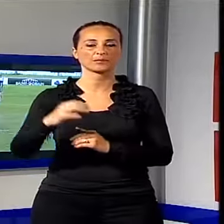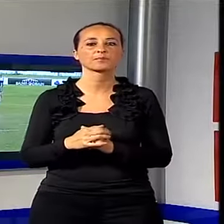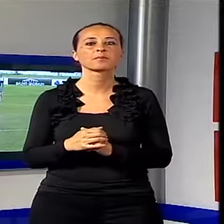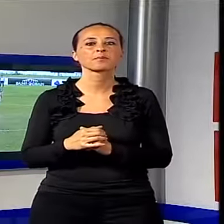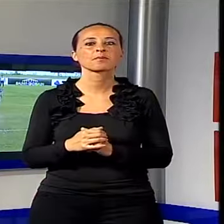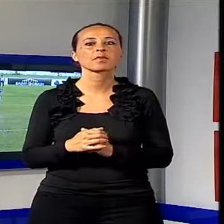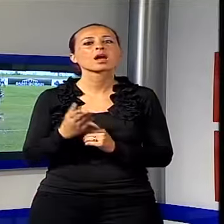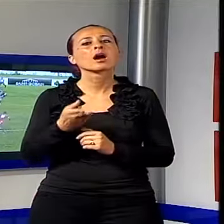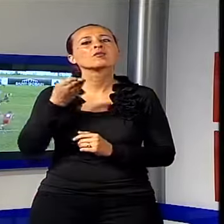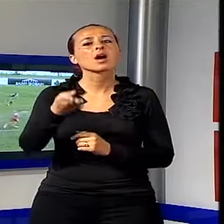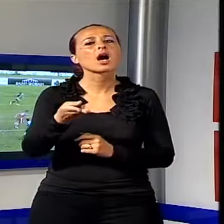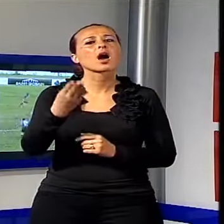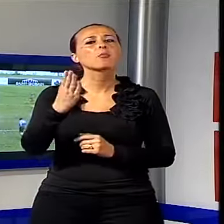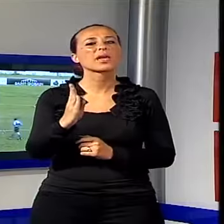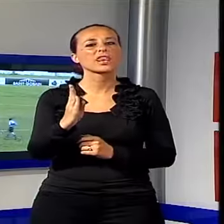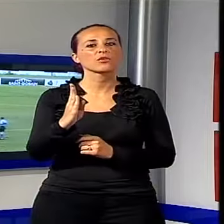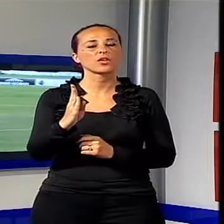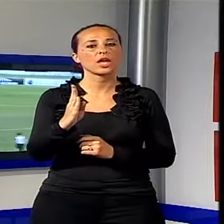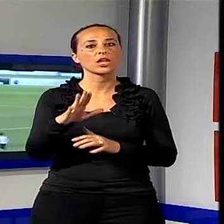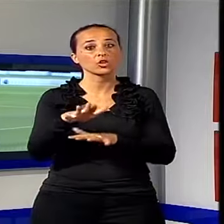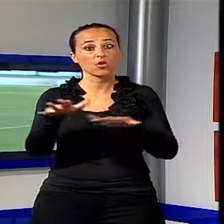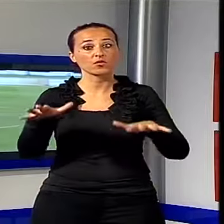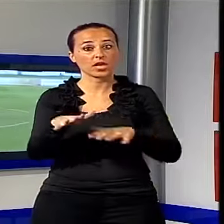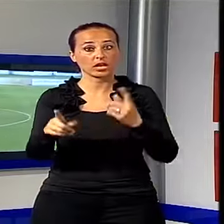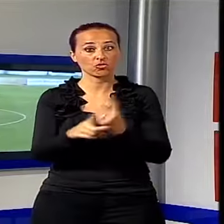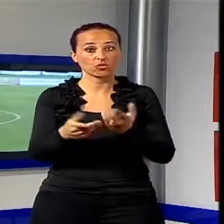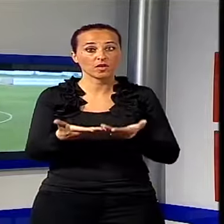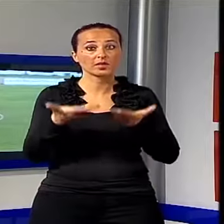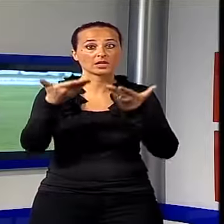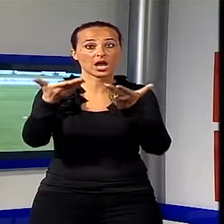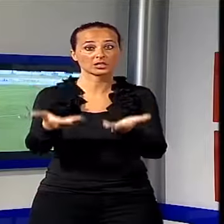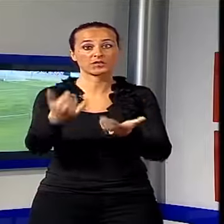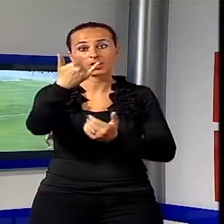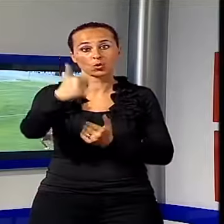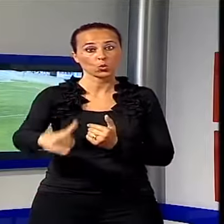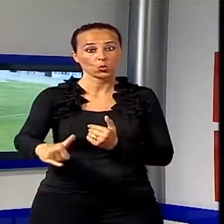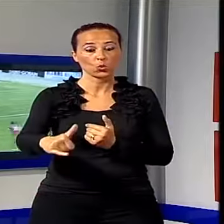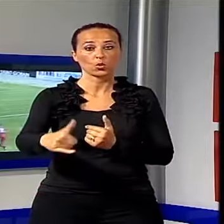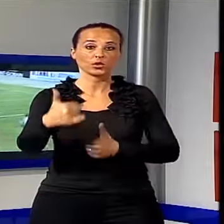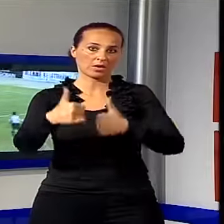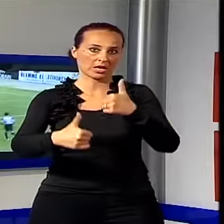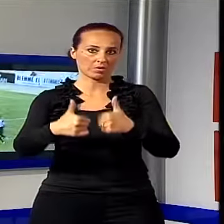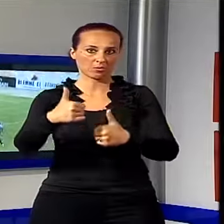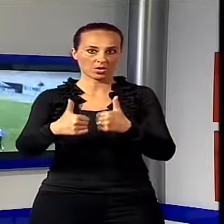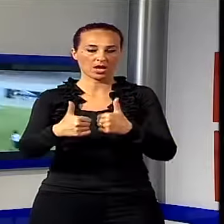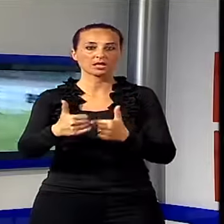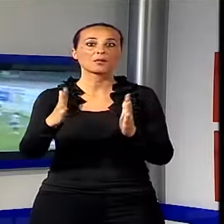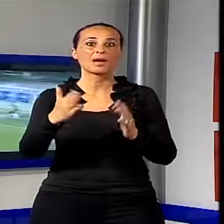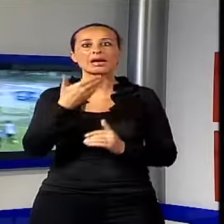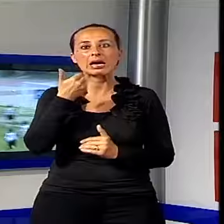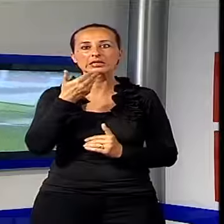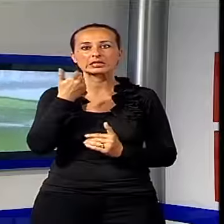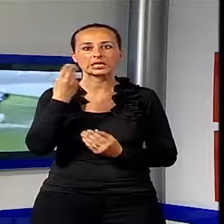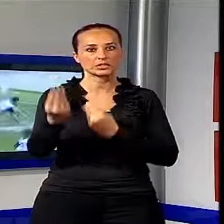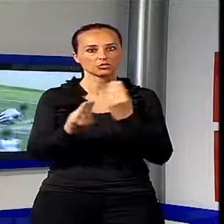Benevento, domenica al Viareggio impegnato nell'ultima trasferta di campionato, ancora tante assenze per il mister Lucarelli.